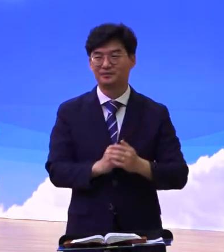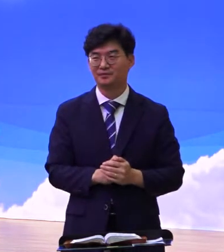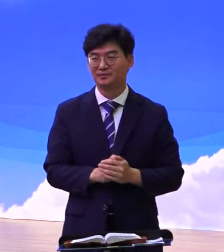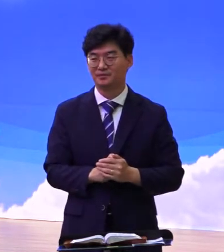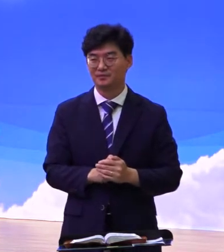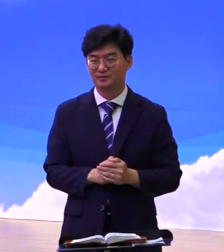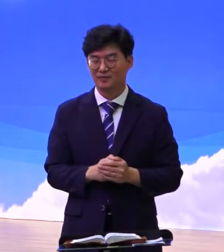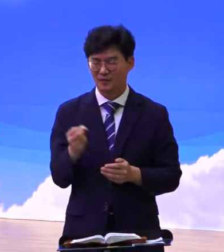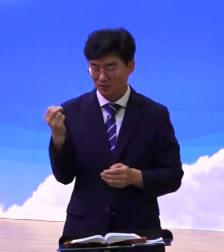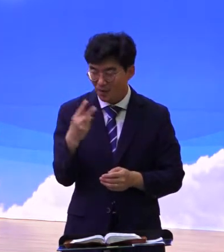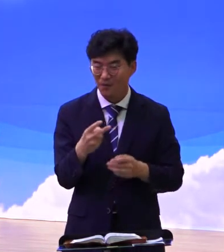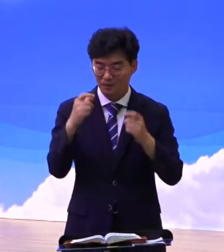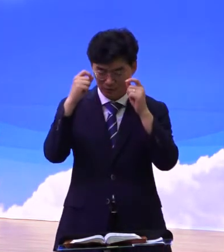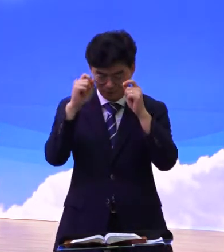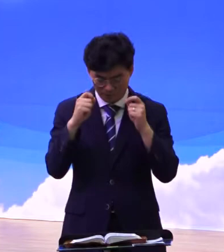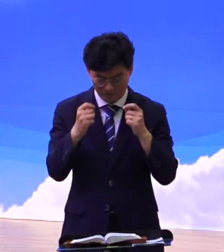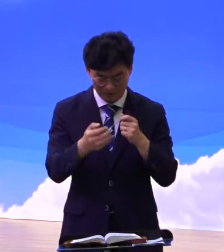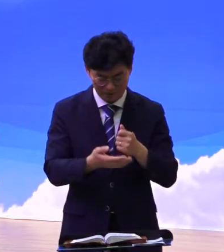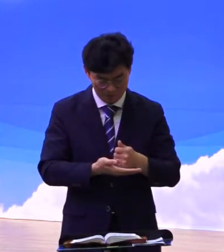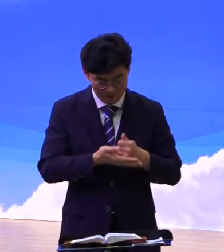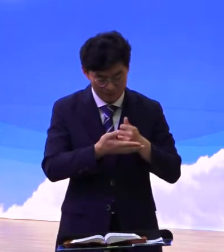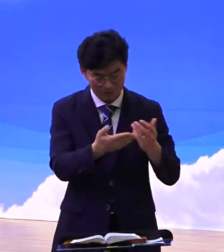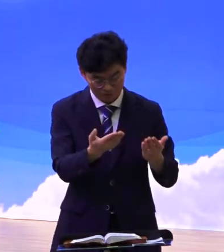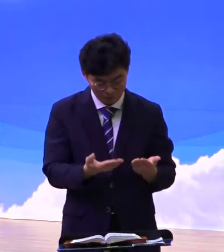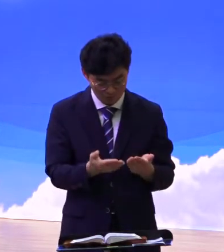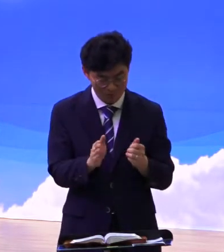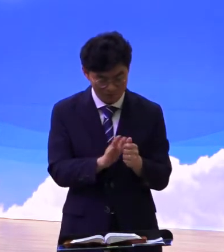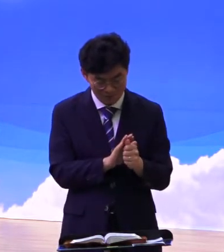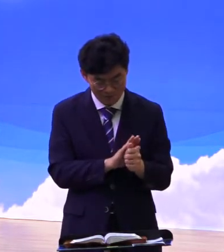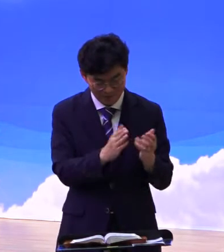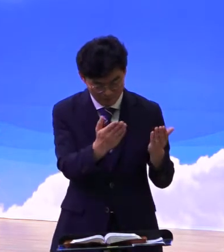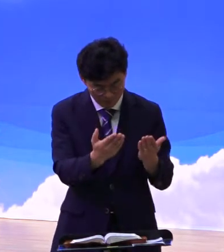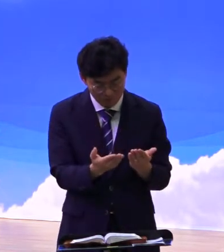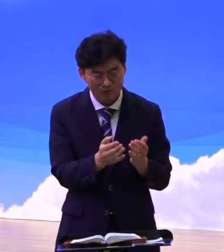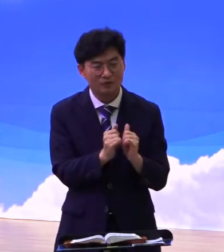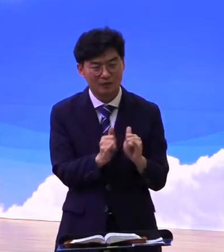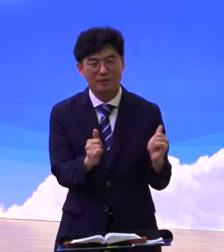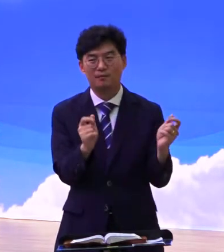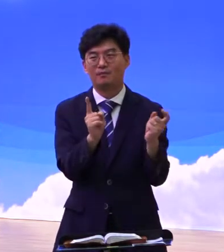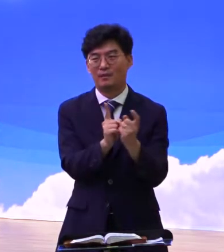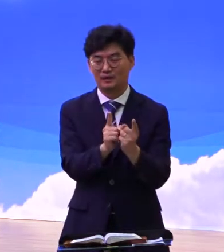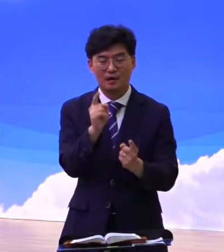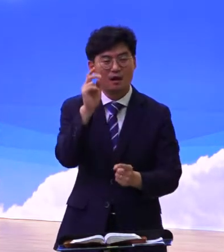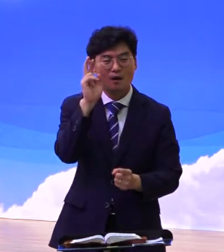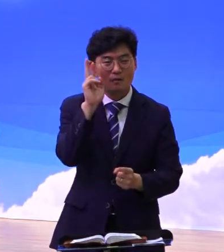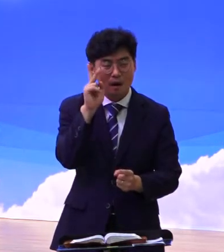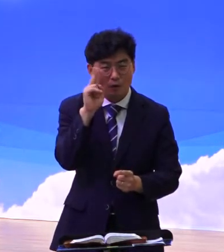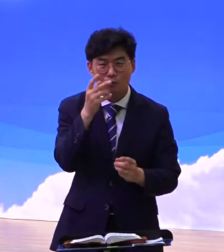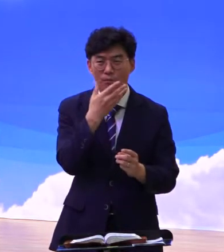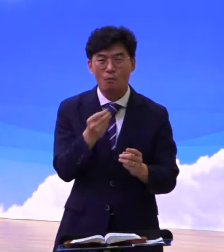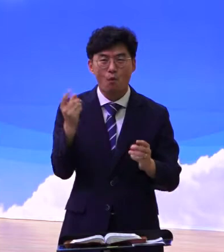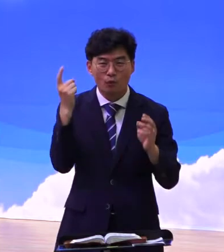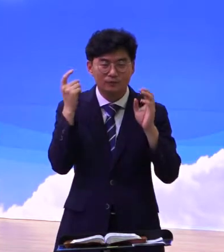눈물을 다해서 정말 바울을 생각하고 중보해주는 사람들도 있었고 또 바울의 복음을 듣고서 삶의 놀라운 변화를